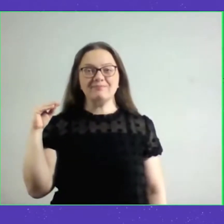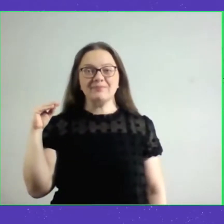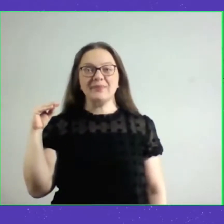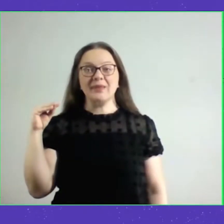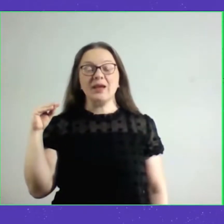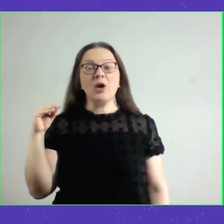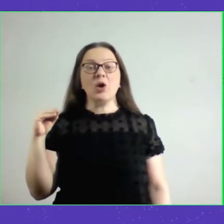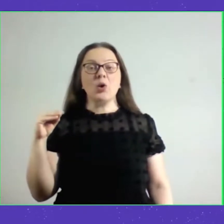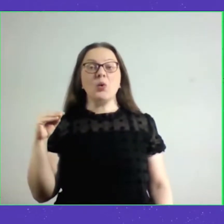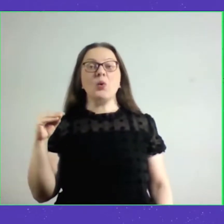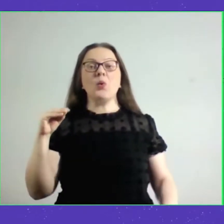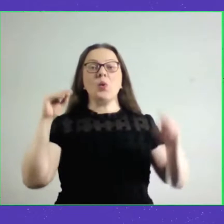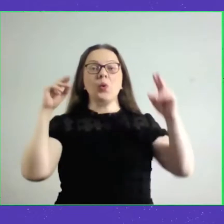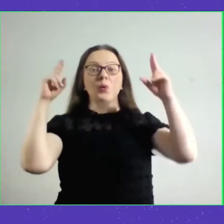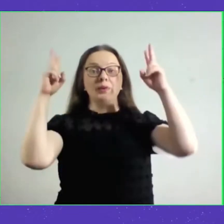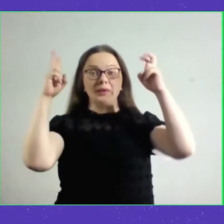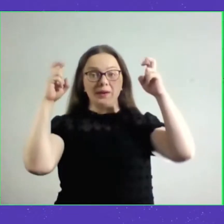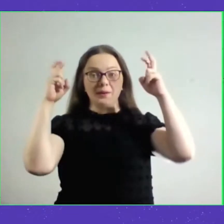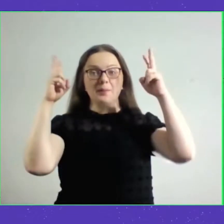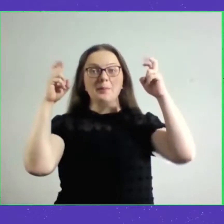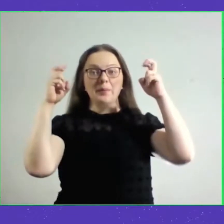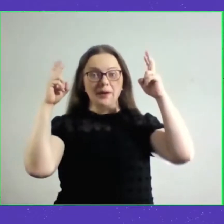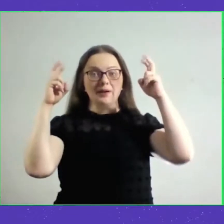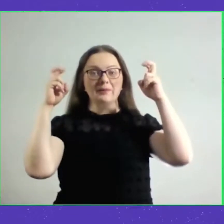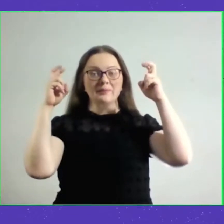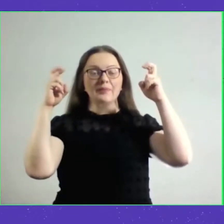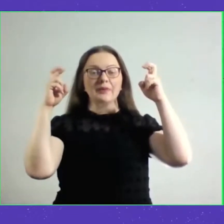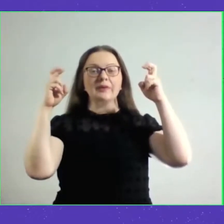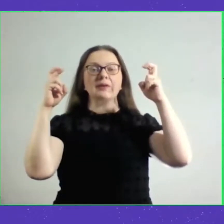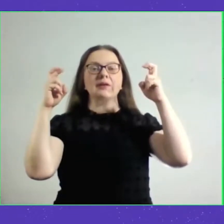conferência Geração Santa que terminou segunda-feira,